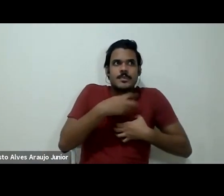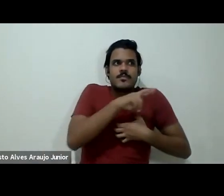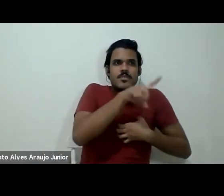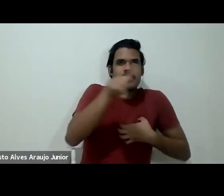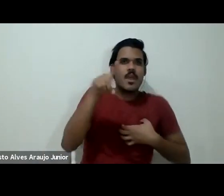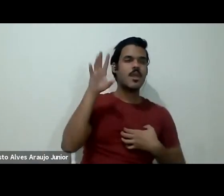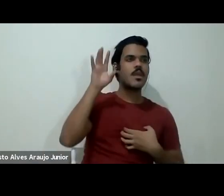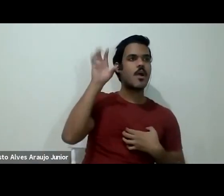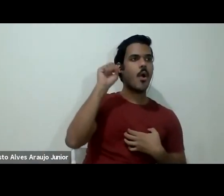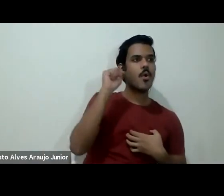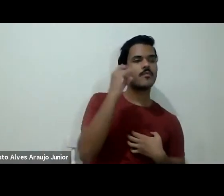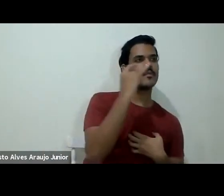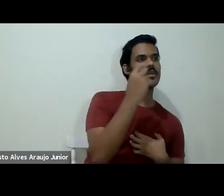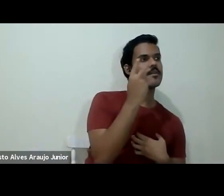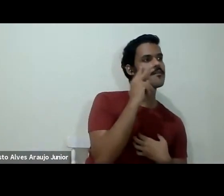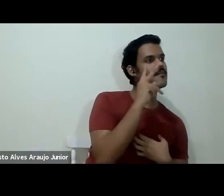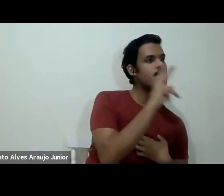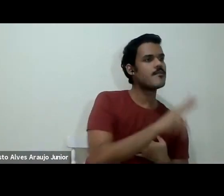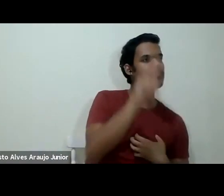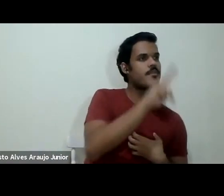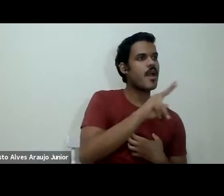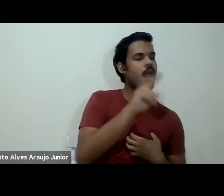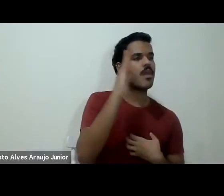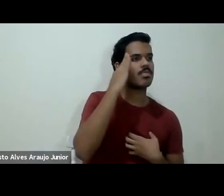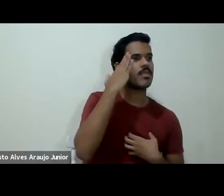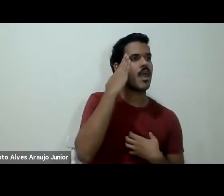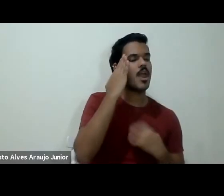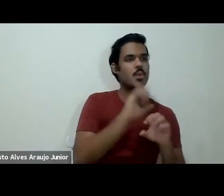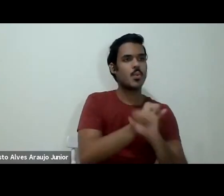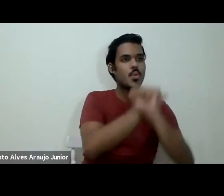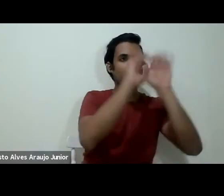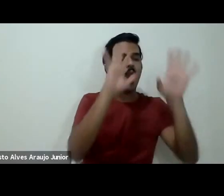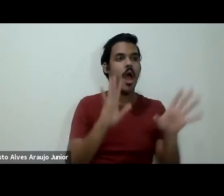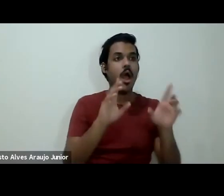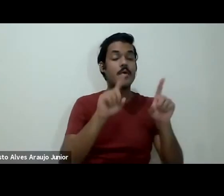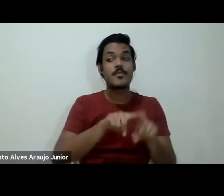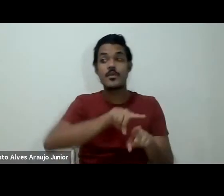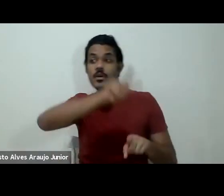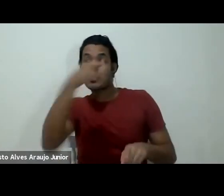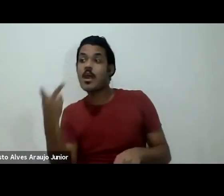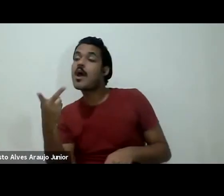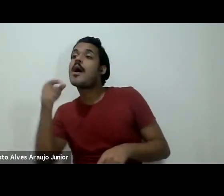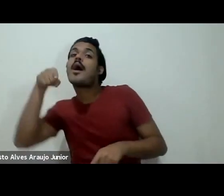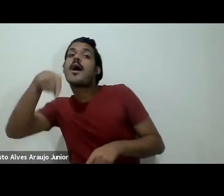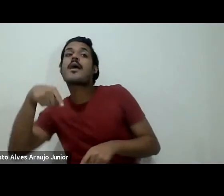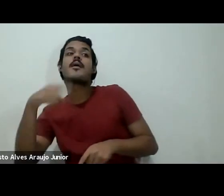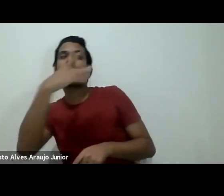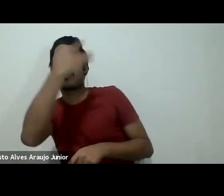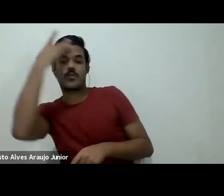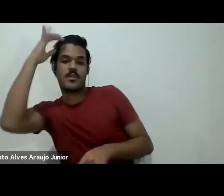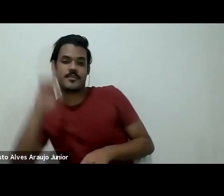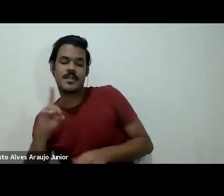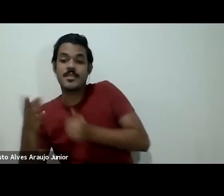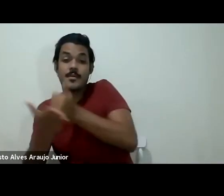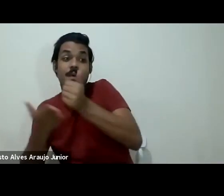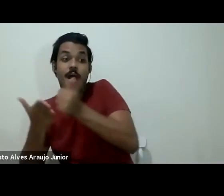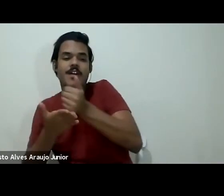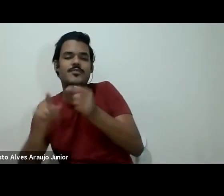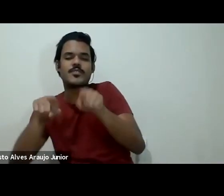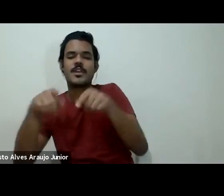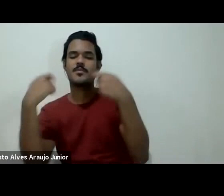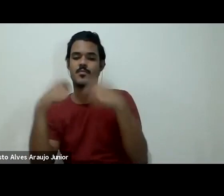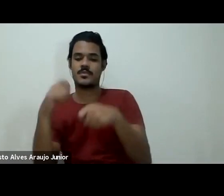a capacidade de entender as necessidades do outro. Então, esse é um filme, nesse